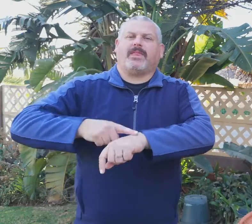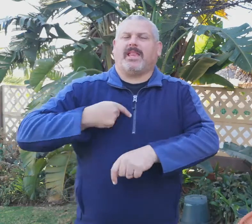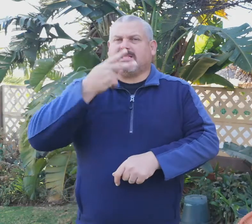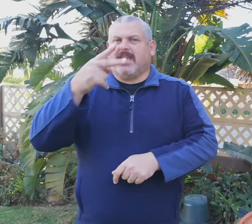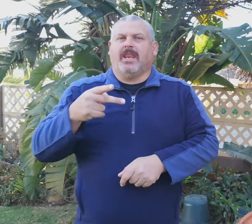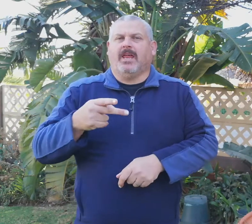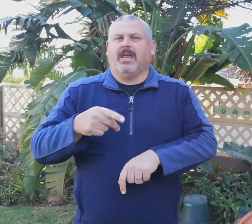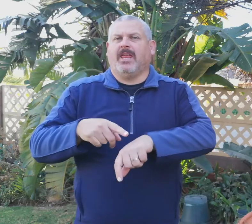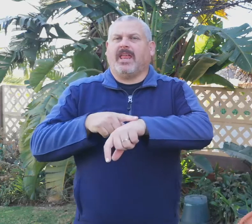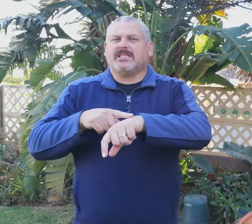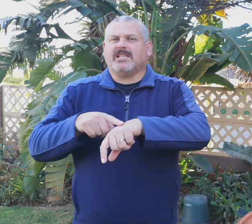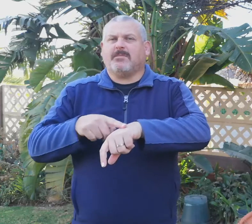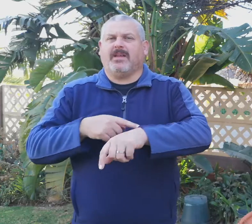Afgelopen tijd is 10, racisme,